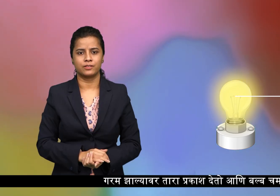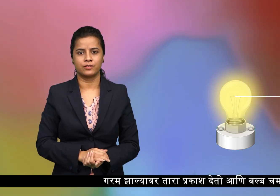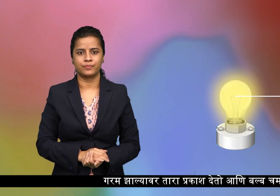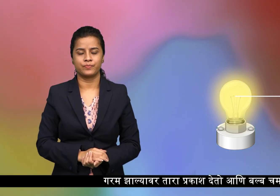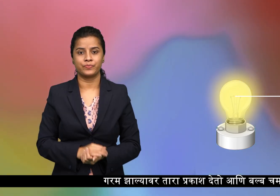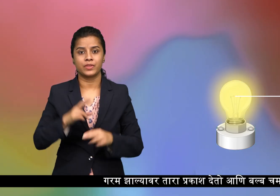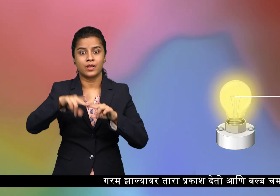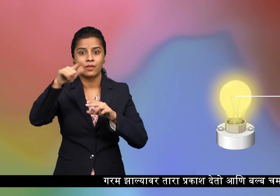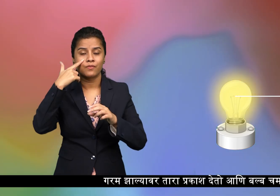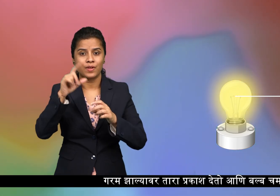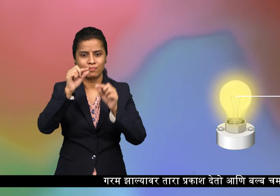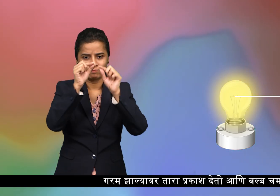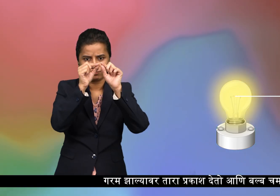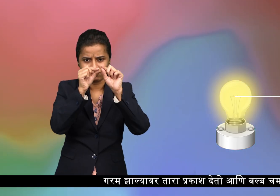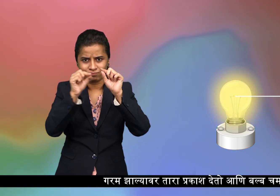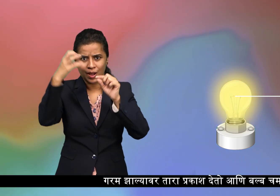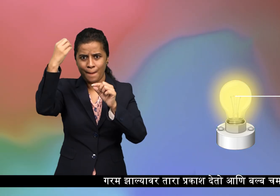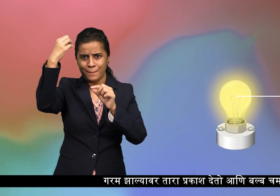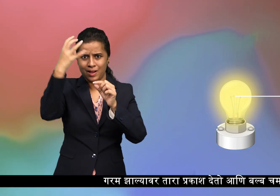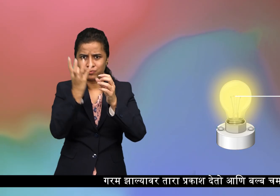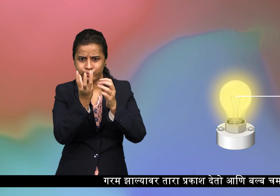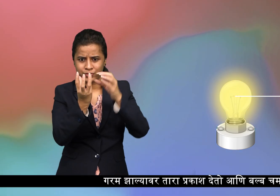गरम झाल्यावर तारा प्रकाश देतो आणि बल्ब चमकतो.